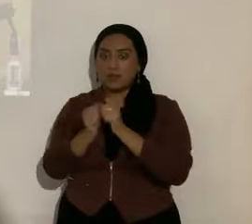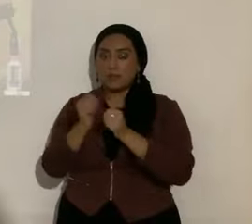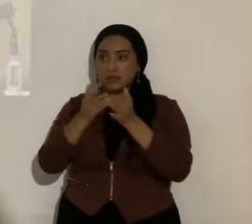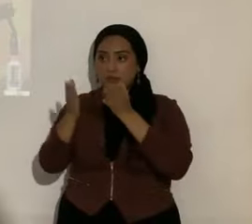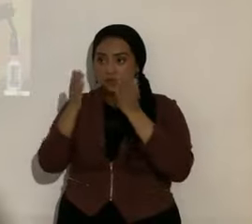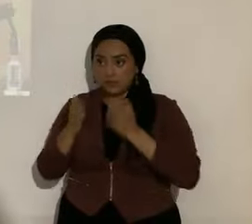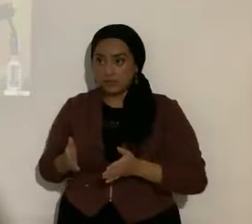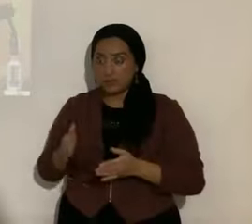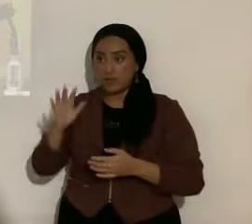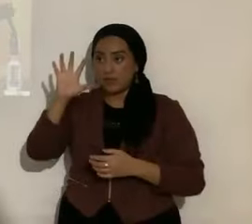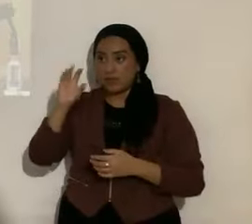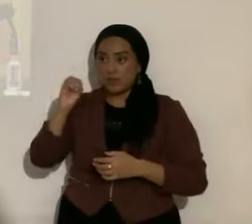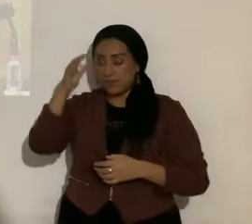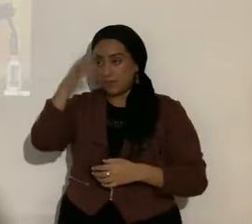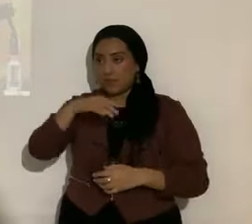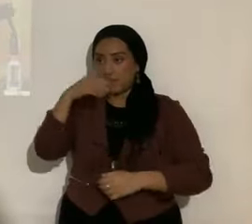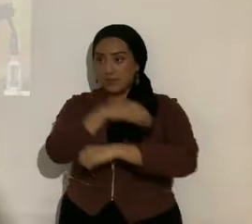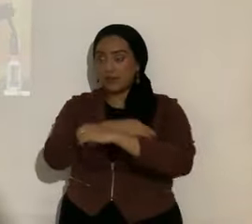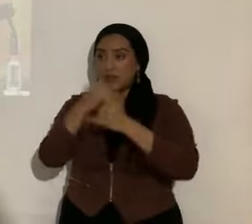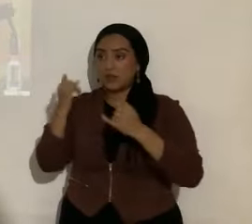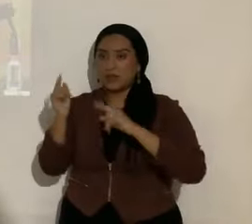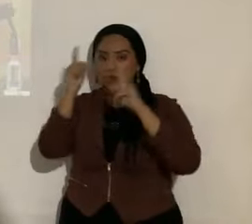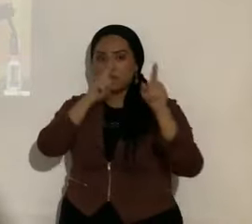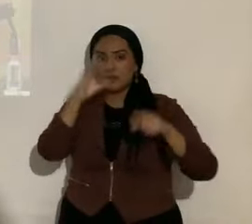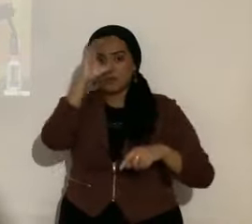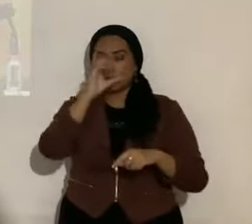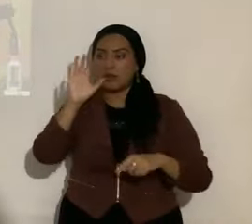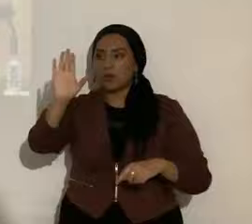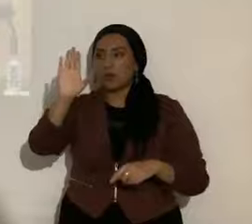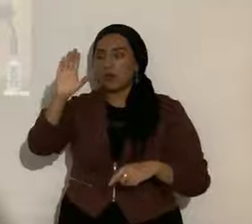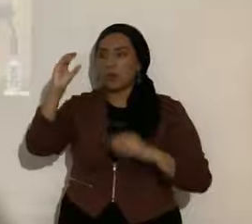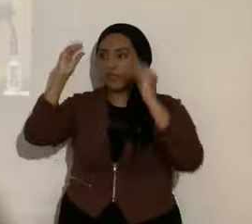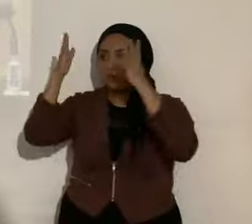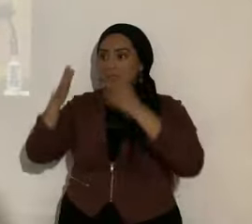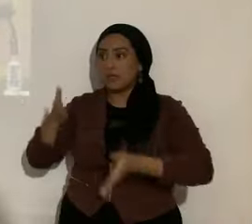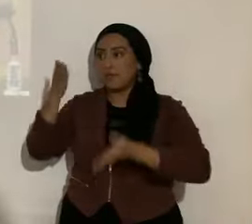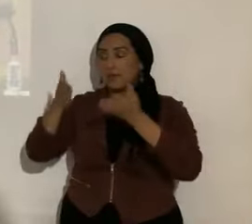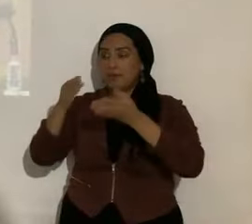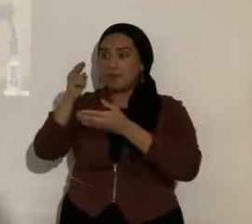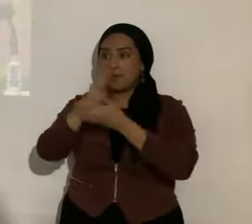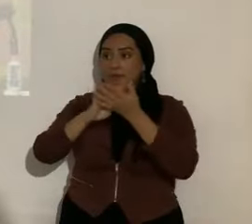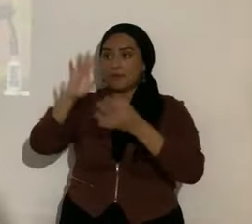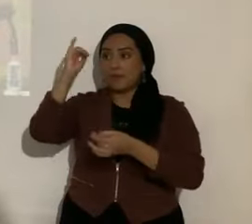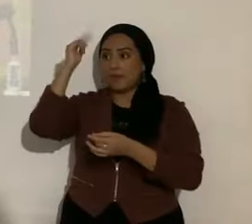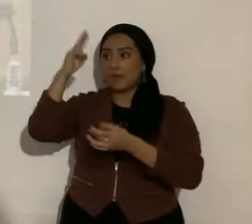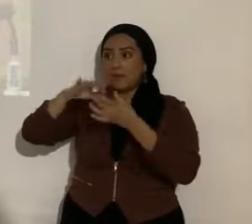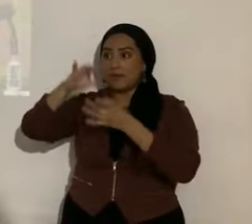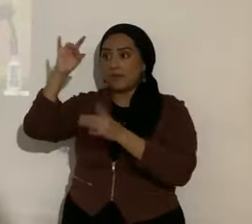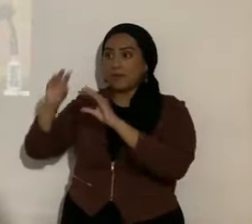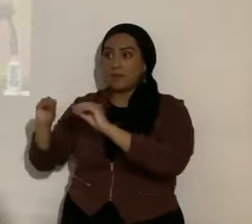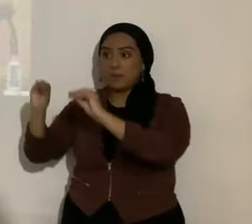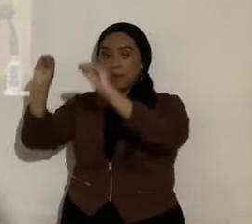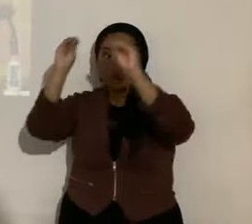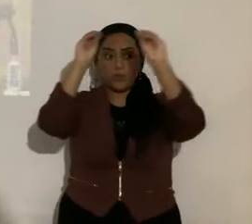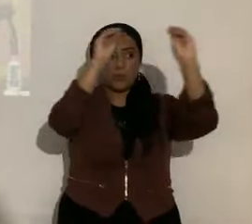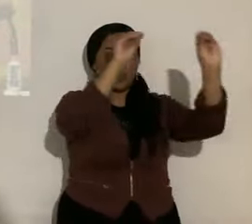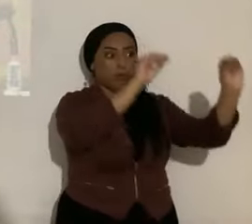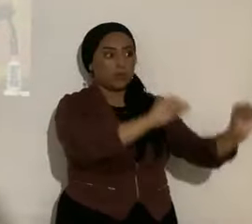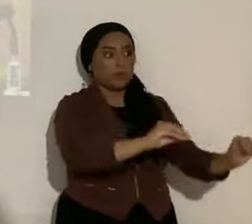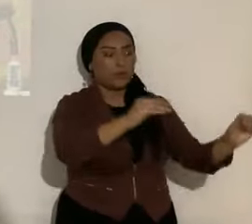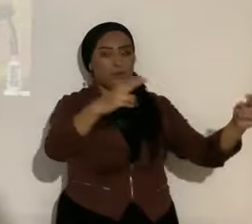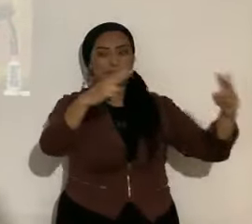siervos 50 varones fuertes, vayan ahora y busquen a tu Señor. Quizá lo ha levantado el espíritu de Yahweh y lo ha echado en algún monte